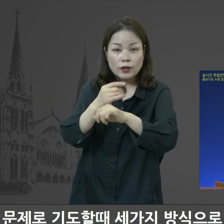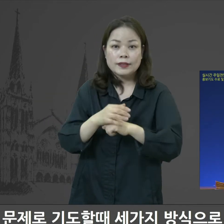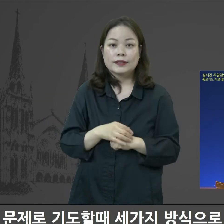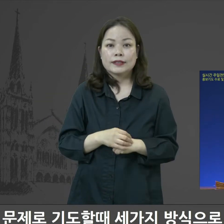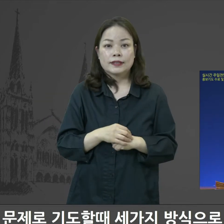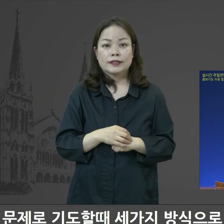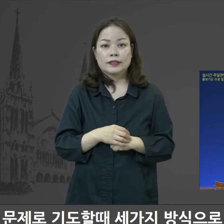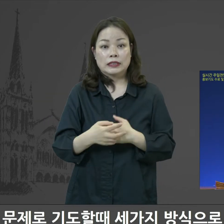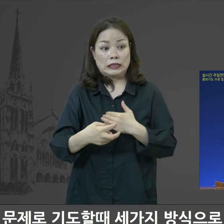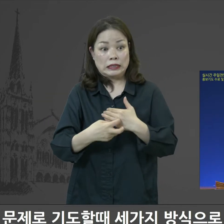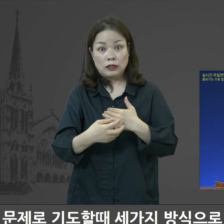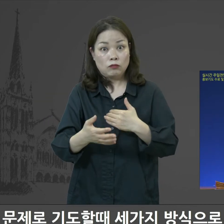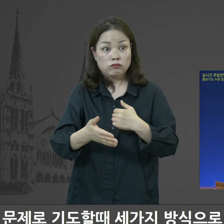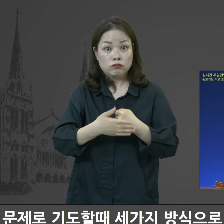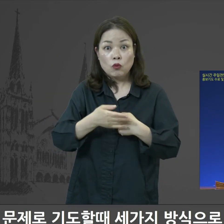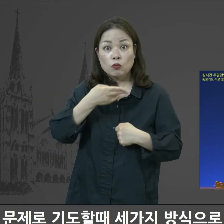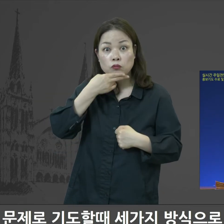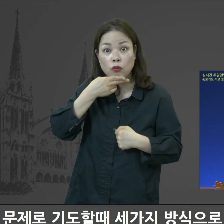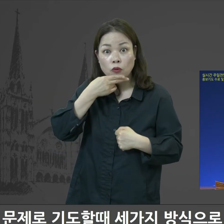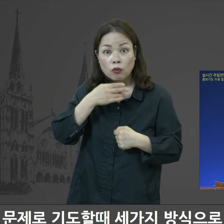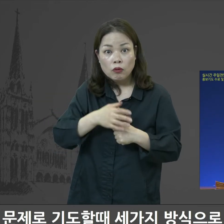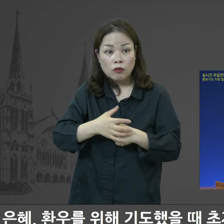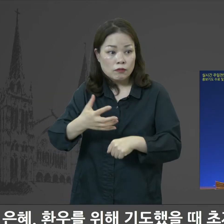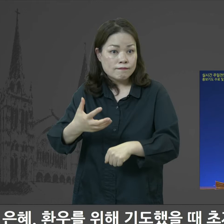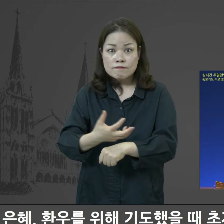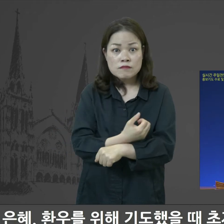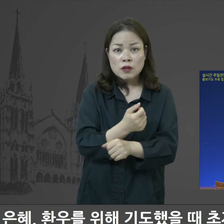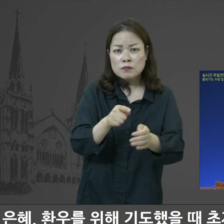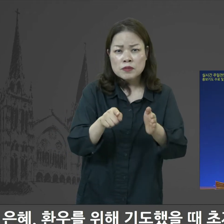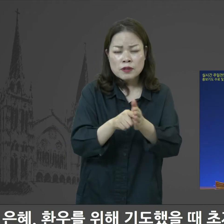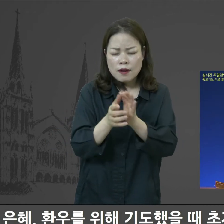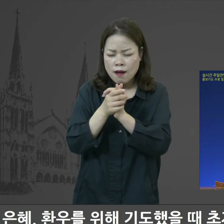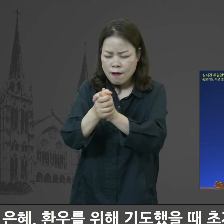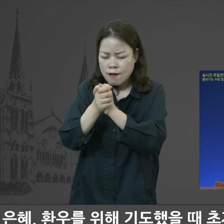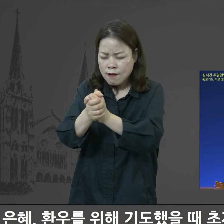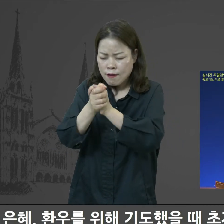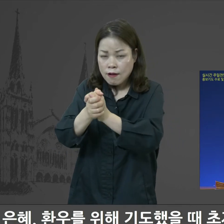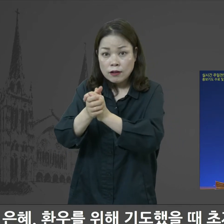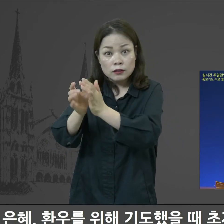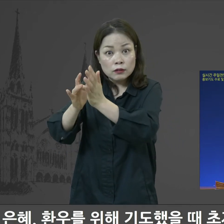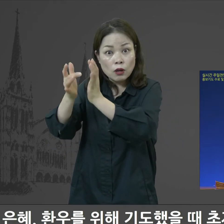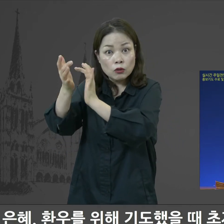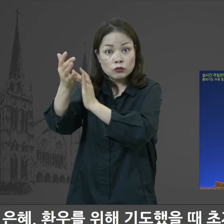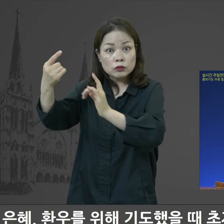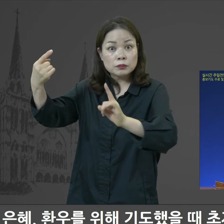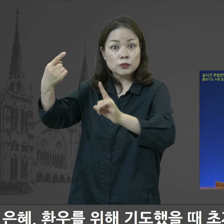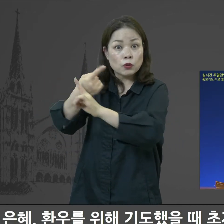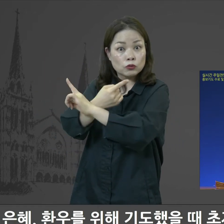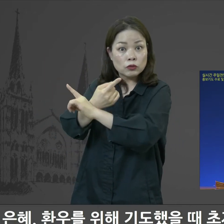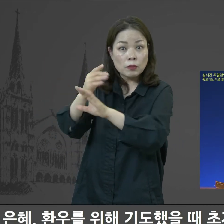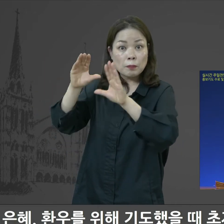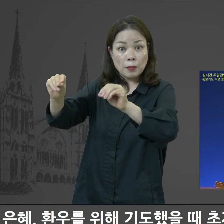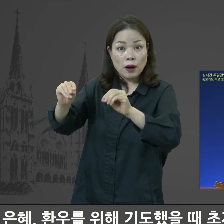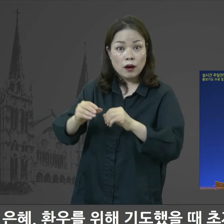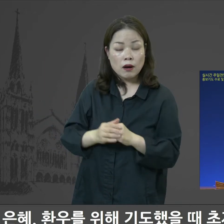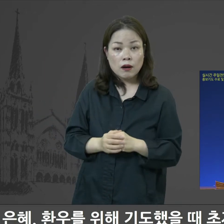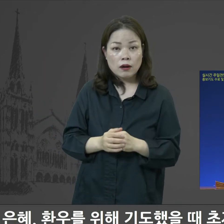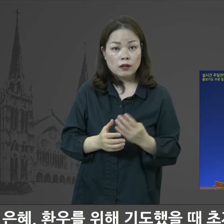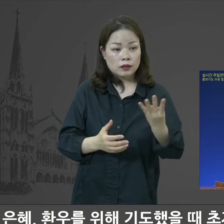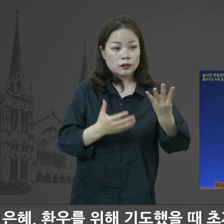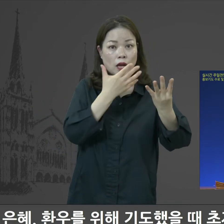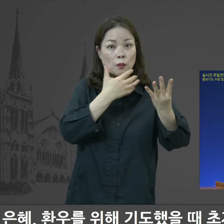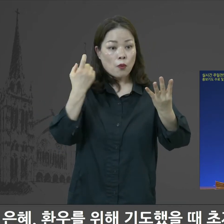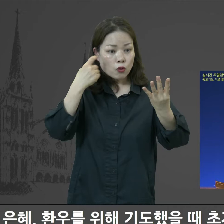것입니다. 의학적인 도움을 받지 않았습니다. 강력한 믿음으로 주님 앞에 기도했는데 예수님께서 고쳐주신 거예요. 사복음서에